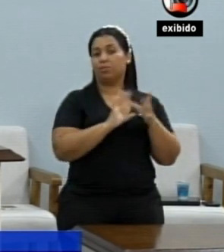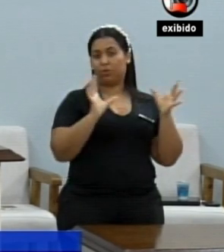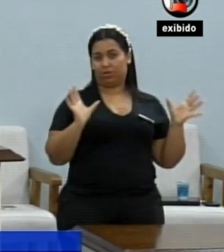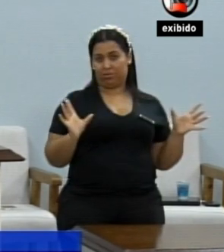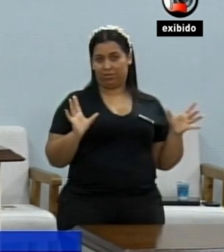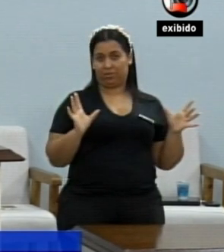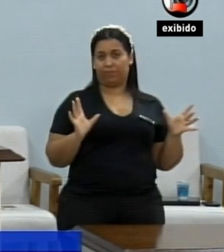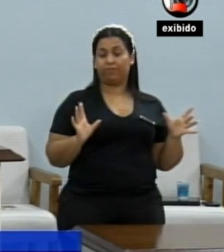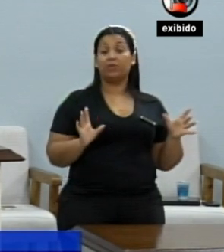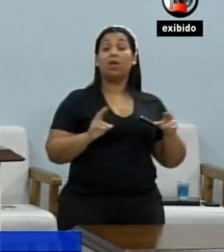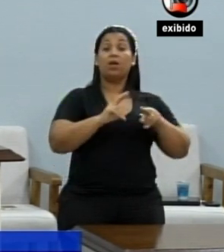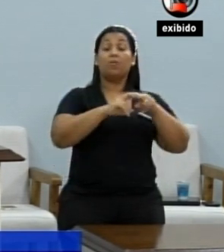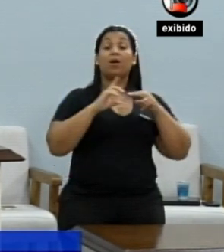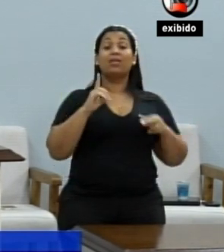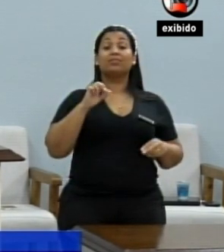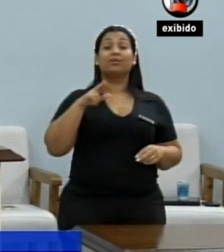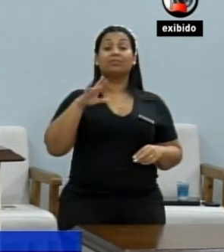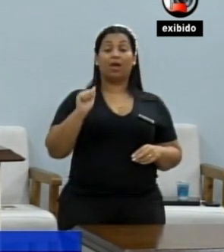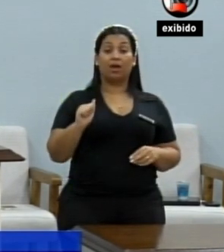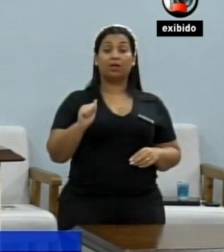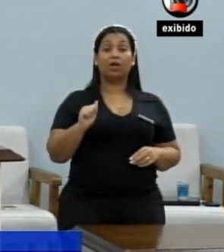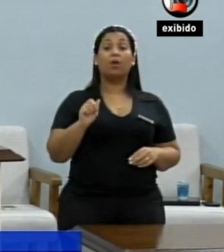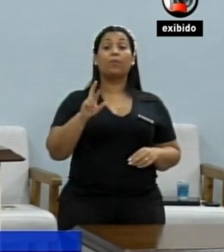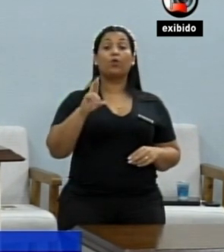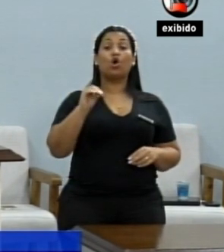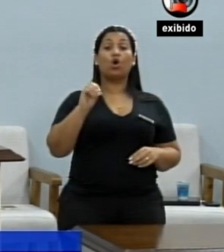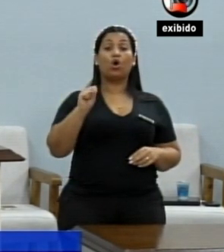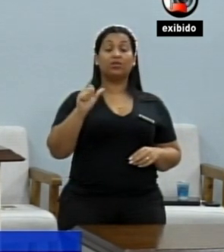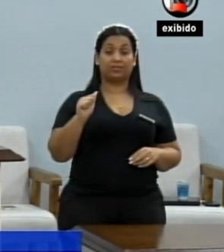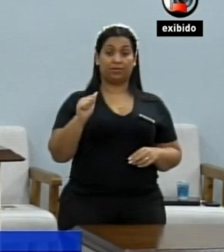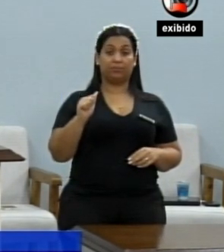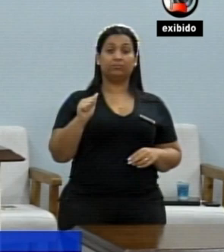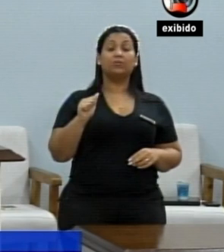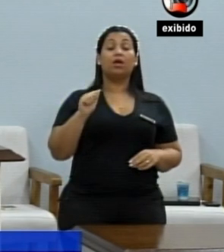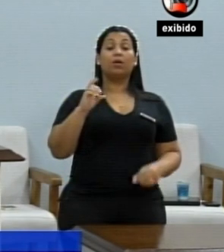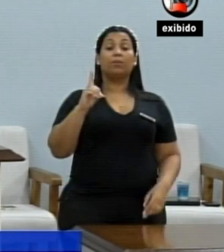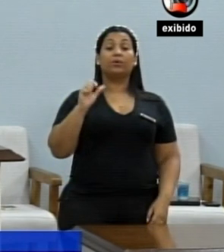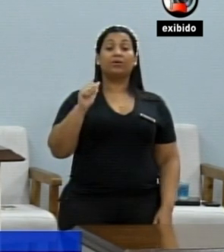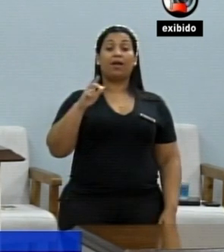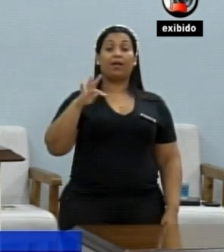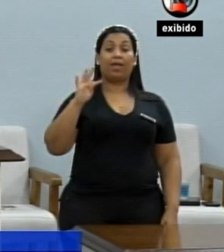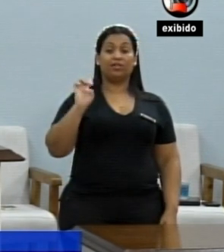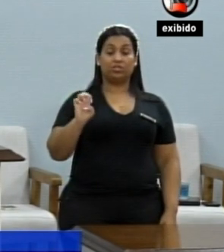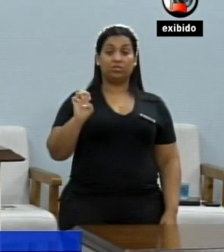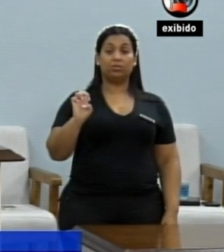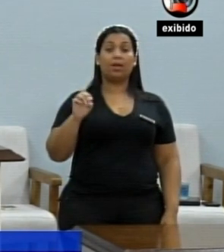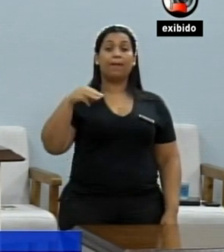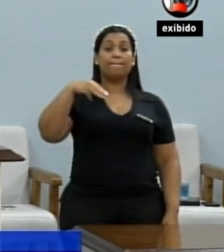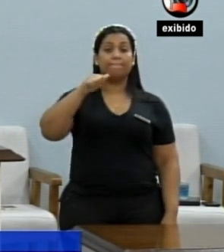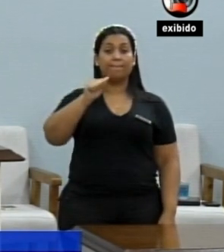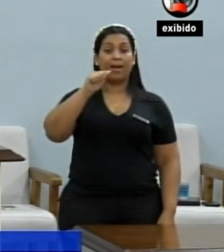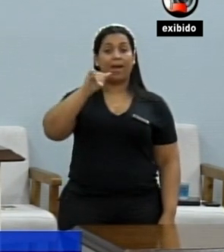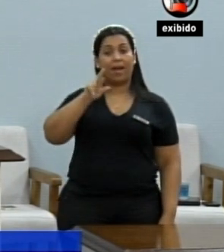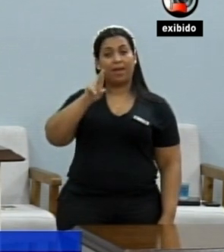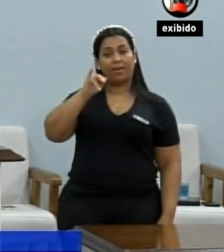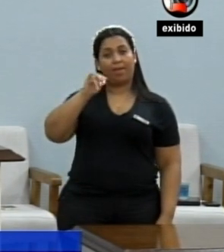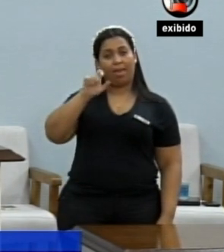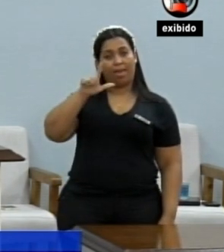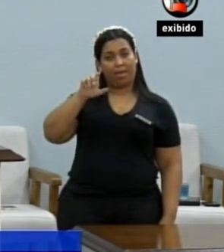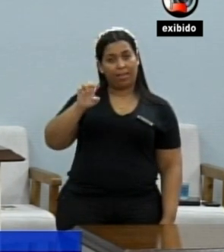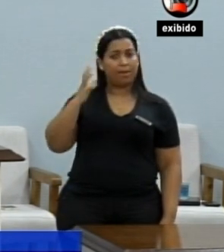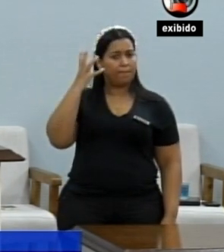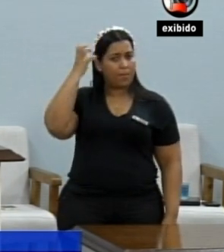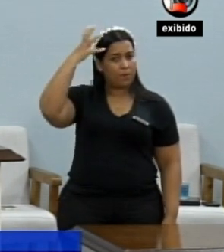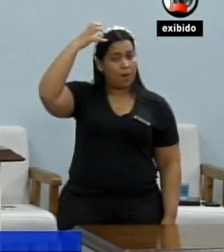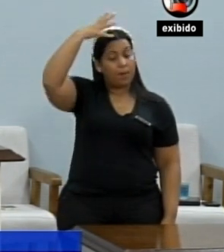por Dandara, por Olga Benário, por Rosa Luxemburgo, por Dalete Ferreira, por Marielle Franco e por